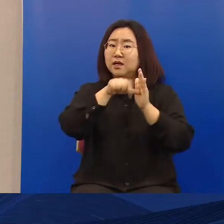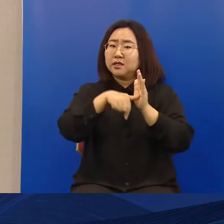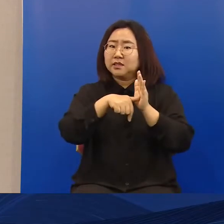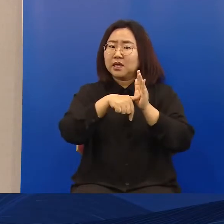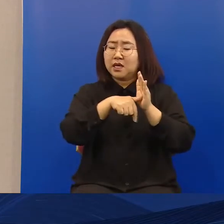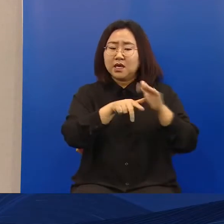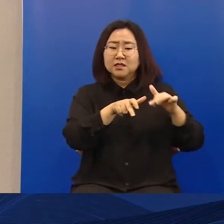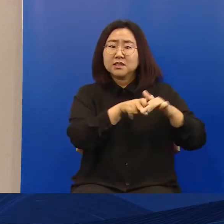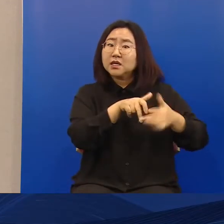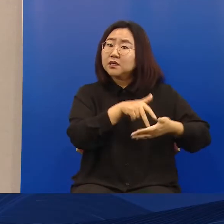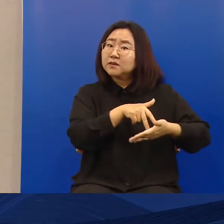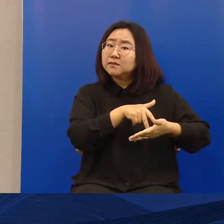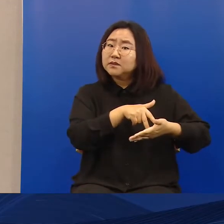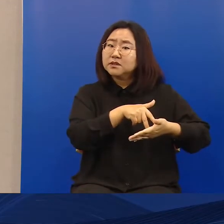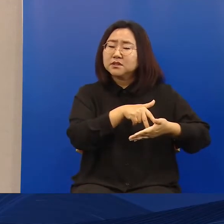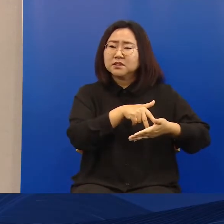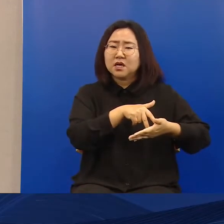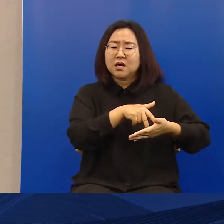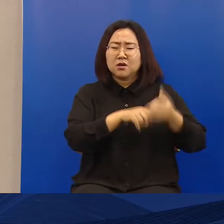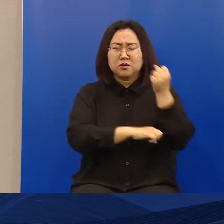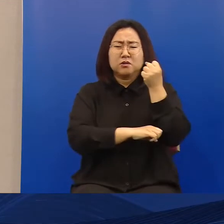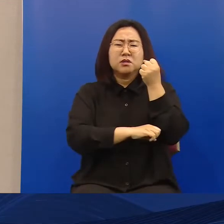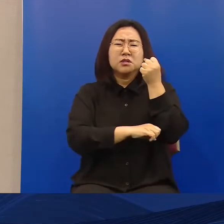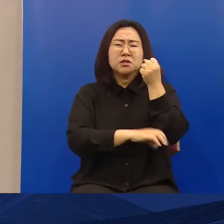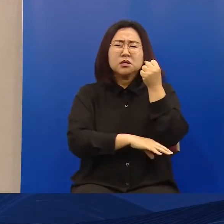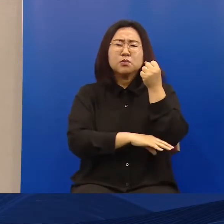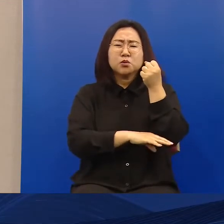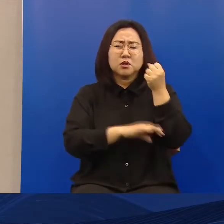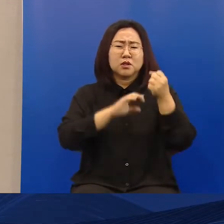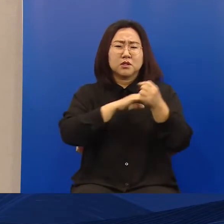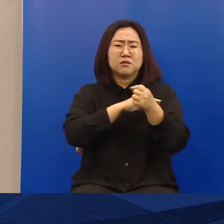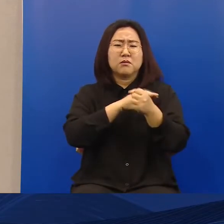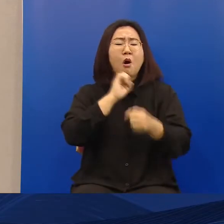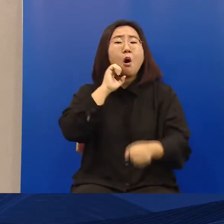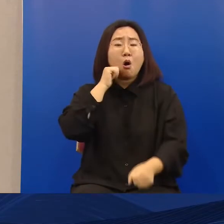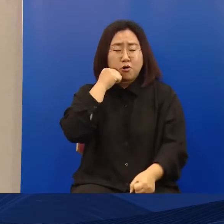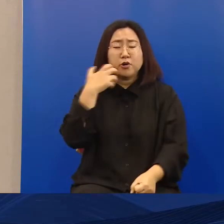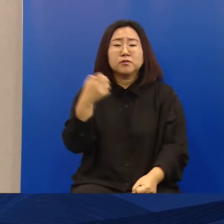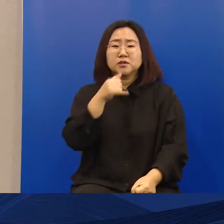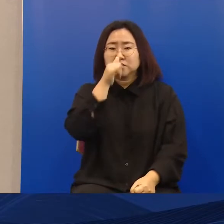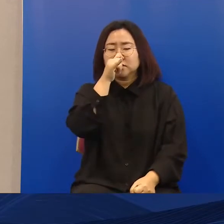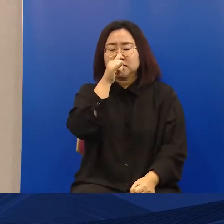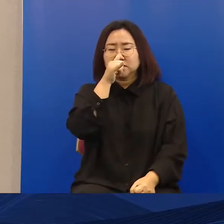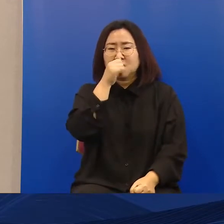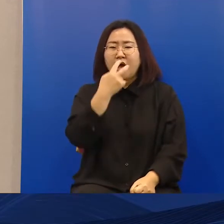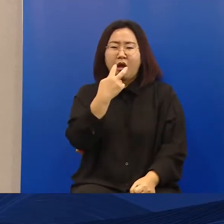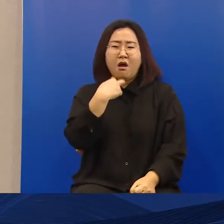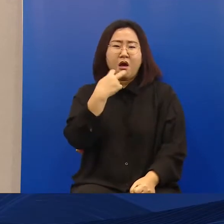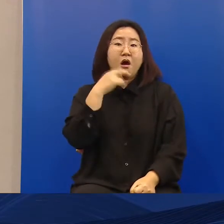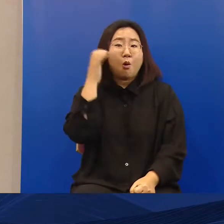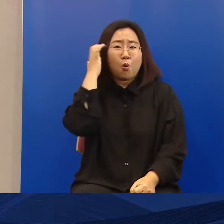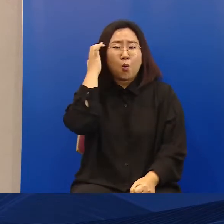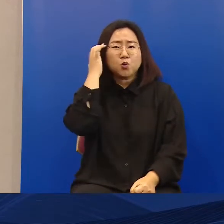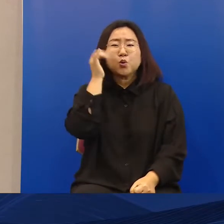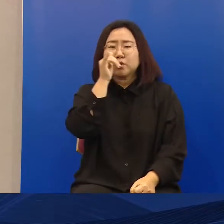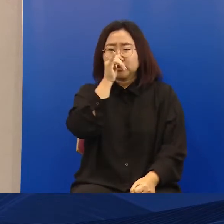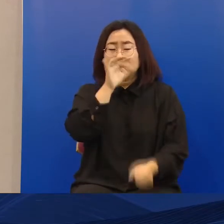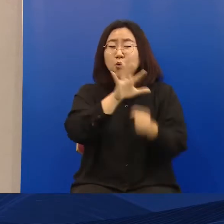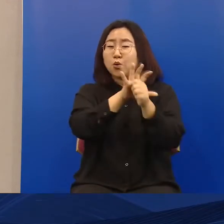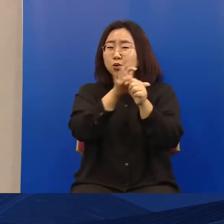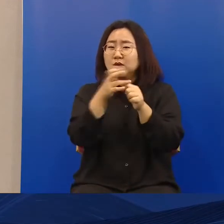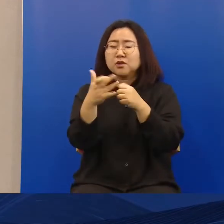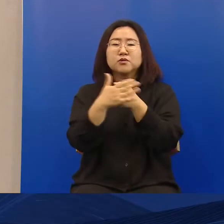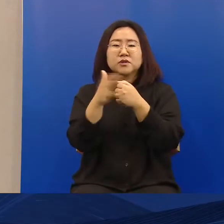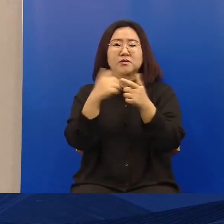또 장애인들은 또 그 갖는 기본적인 그 어려움들이 있었던 거죠. 그래서 이런 이중의 고통이 코로나를